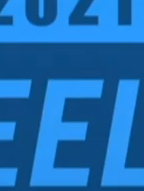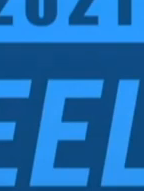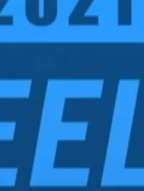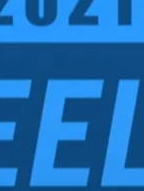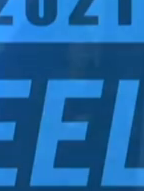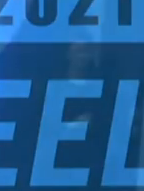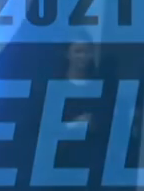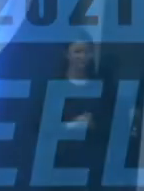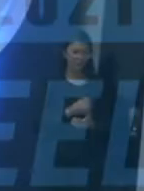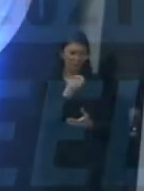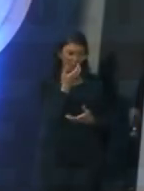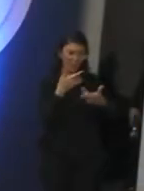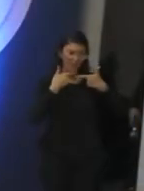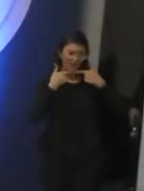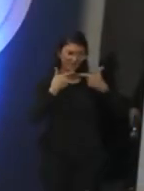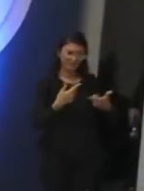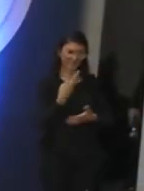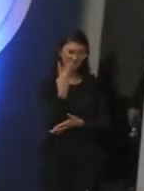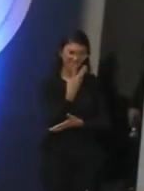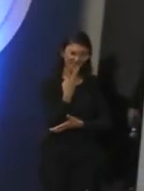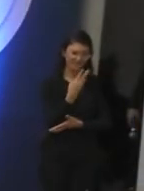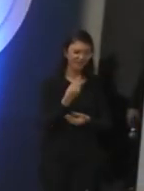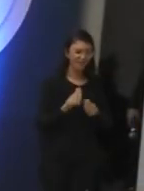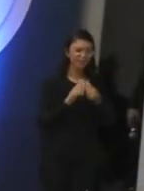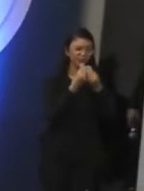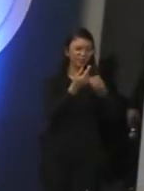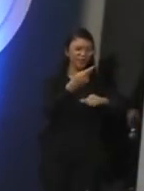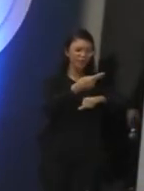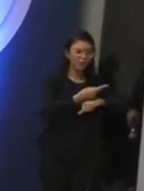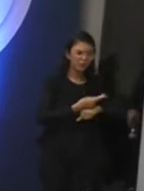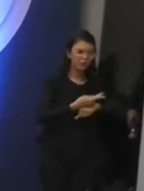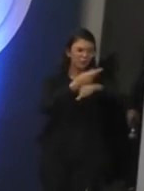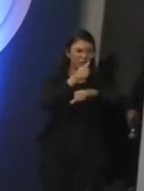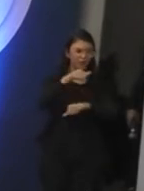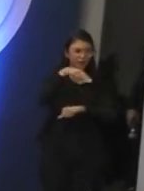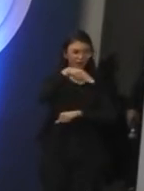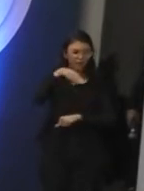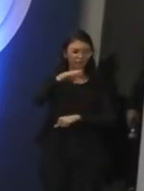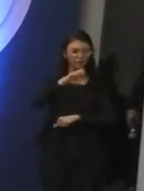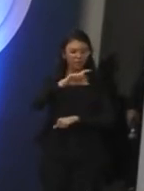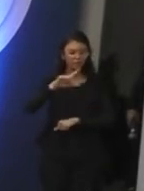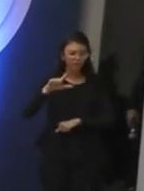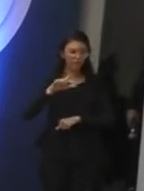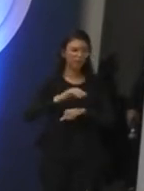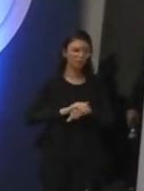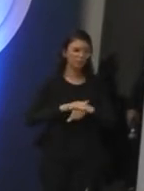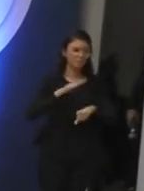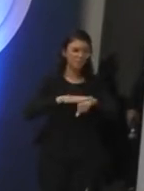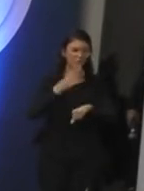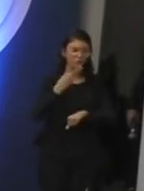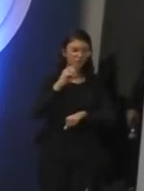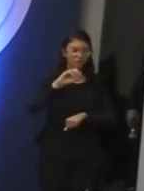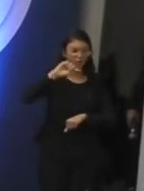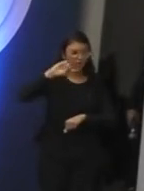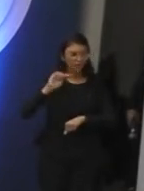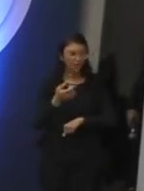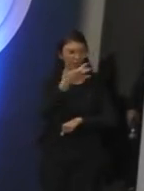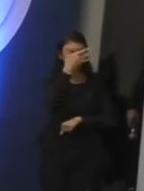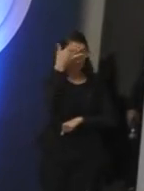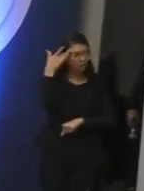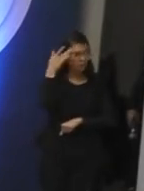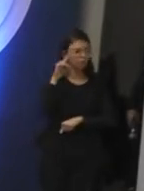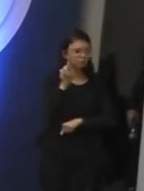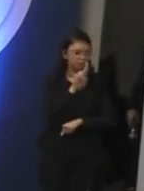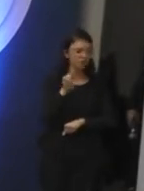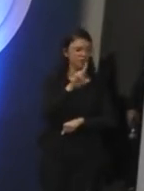Boa sorte às três e para entrega do Prêmio Anel de Qualidade Regiões Sul e Sudeste, acima de 30 mil até 400 mil